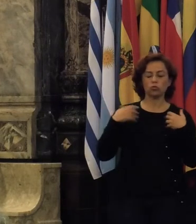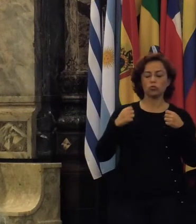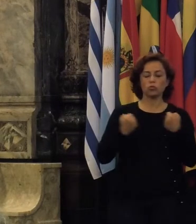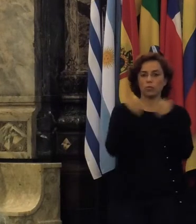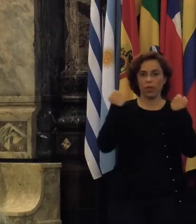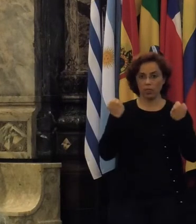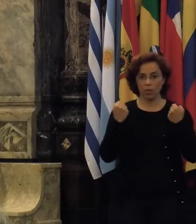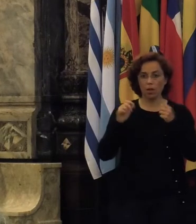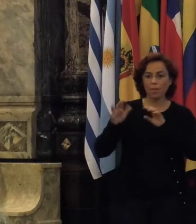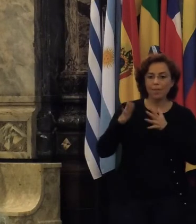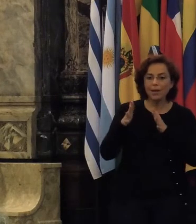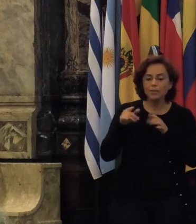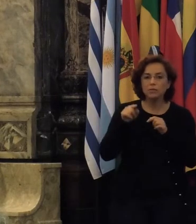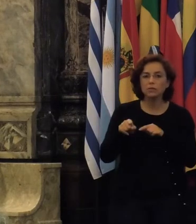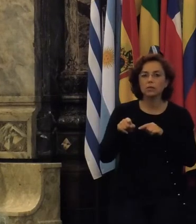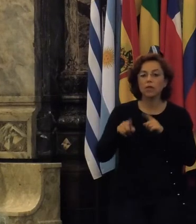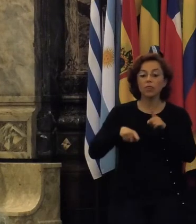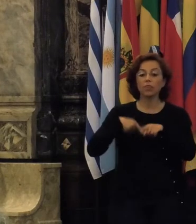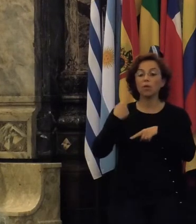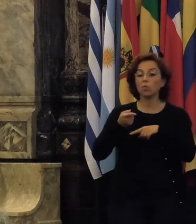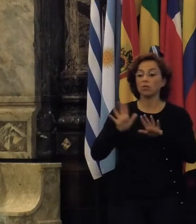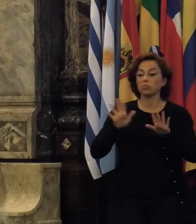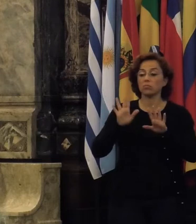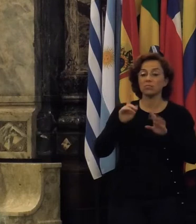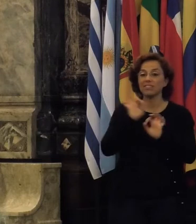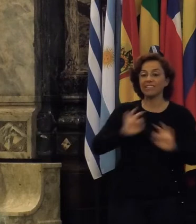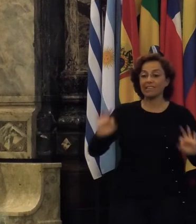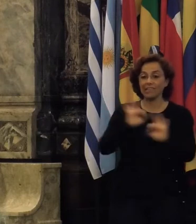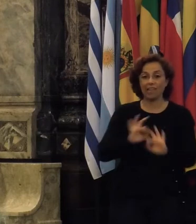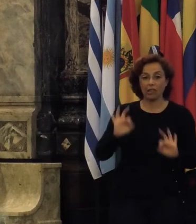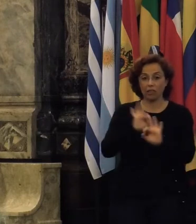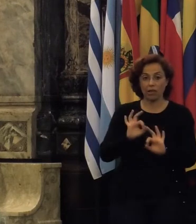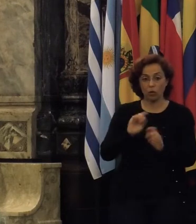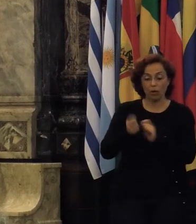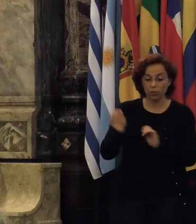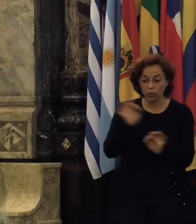parece lo que después termina no siendo.